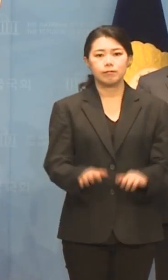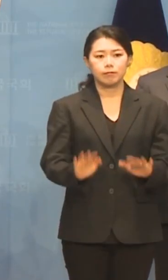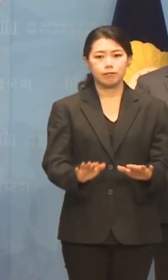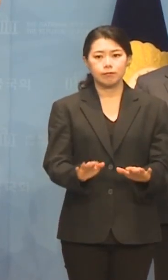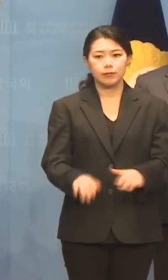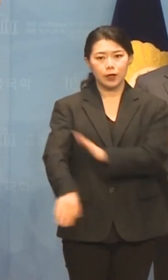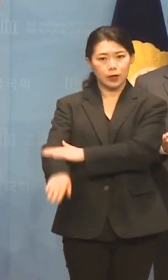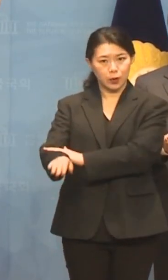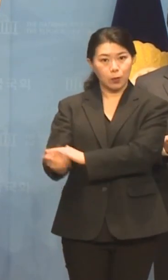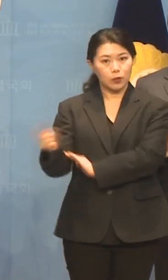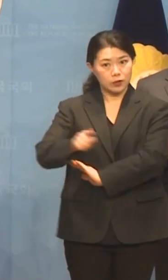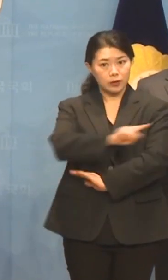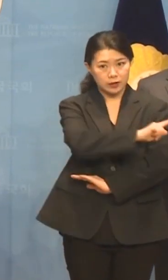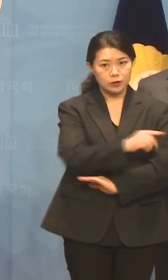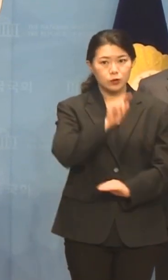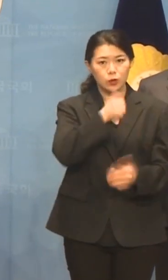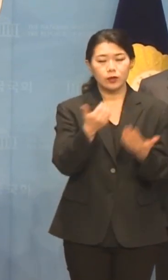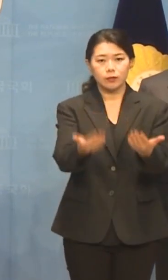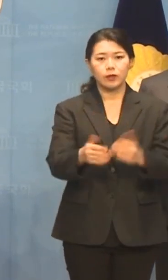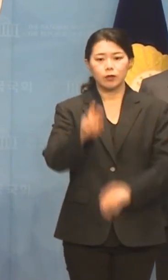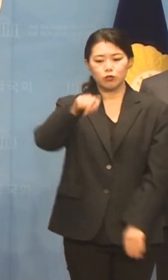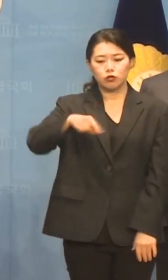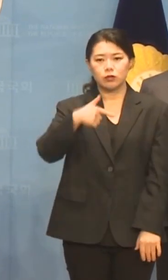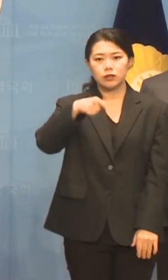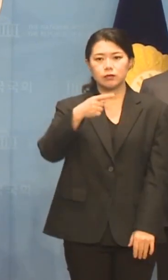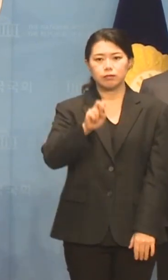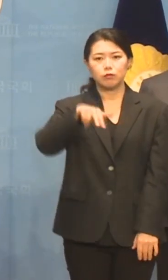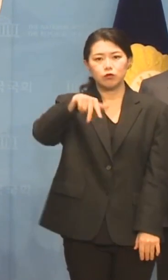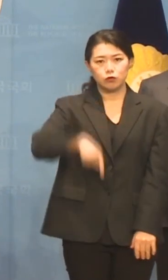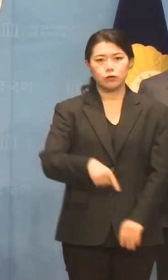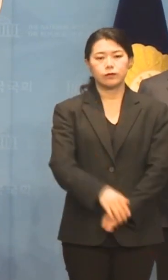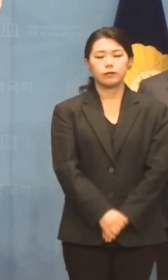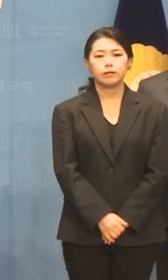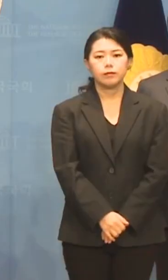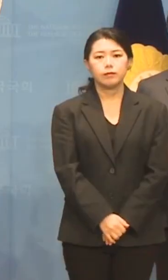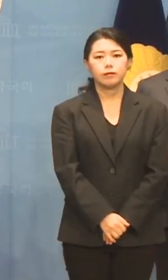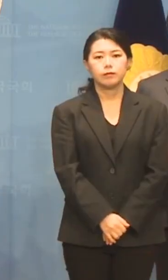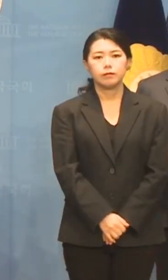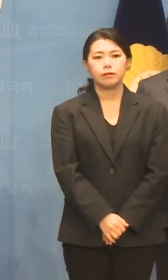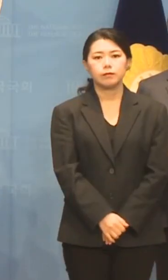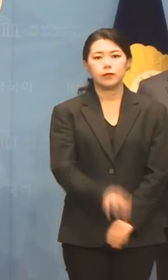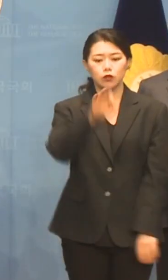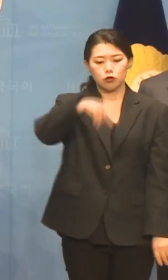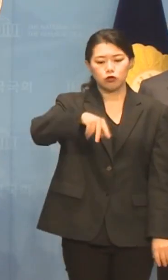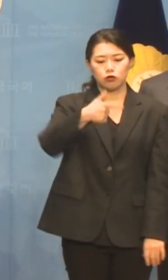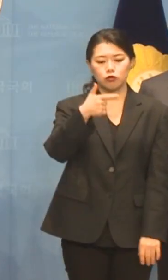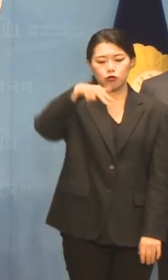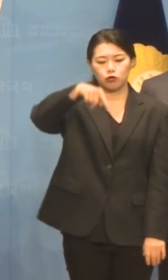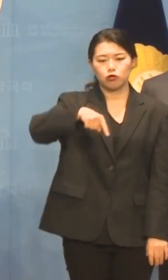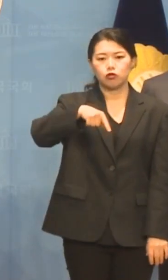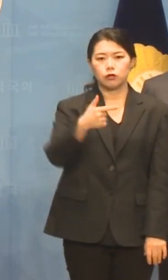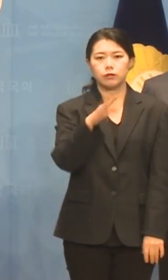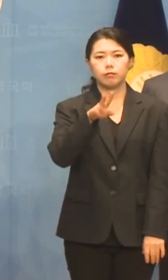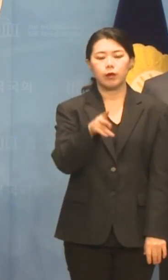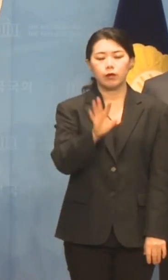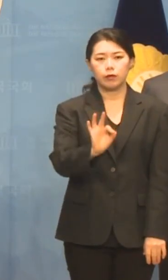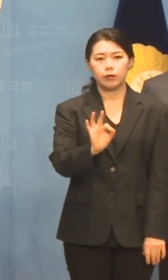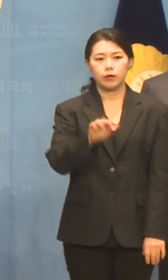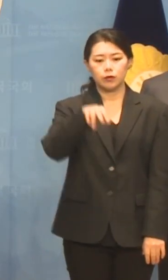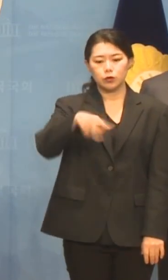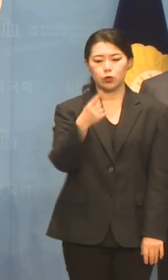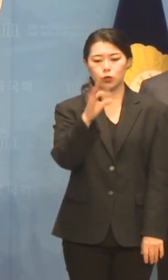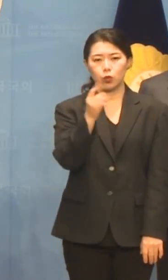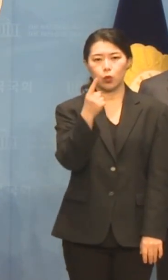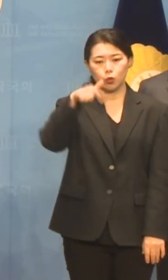편의상 제우측부터 하겠습니다. 문금주 의원님이십니다. 윤준병 의원님이십니다.